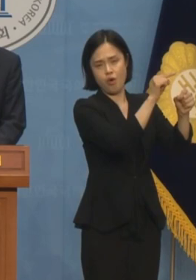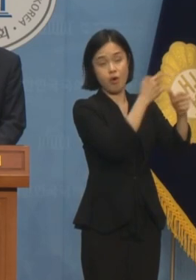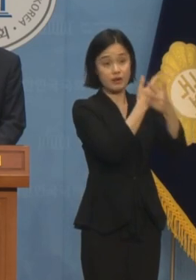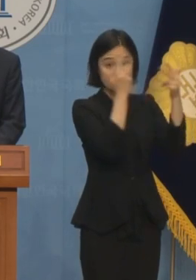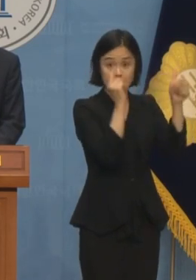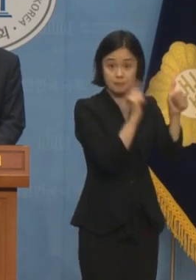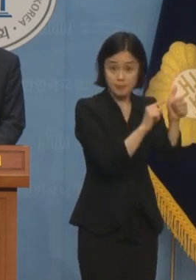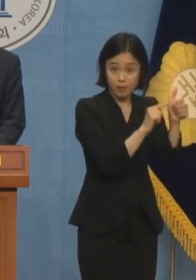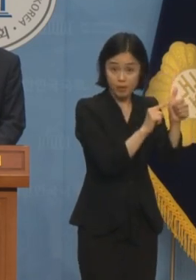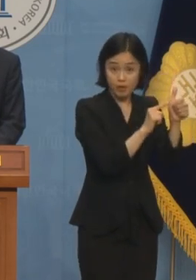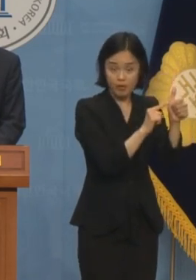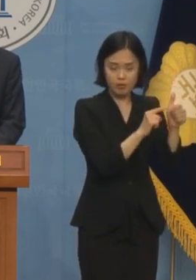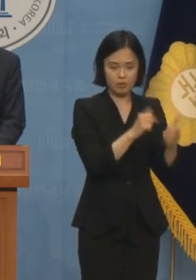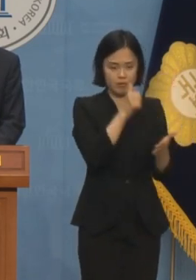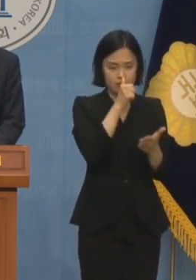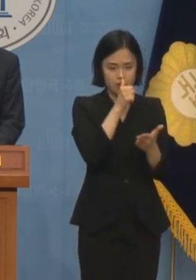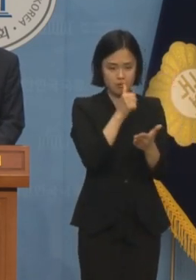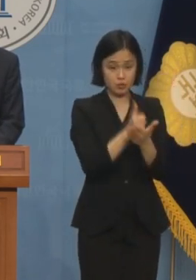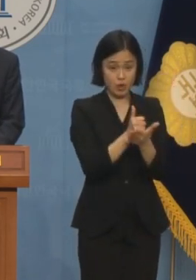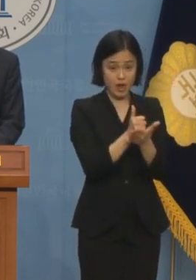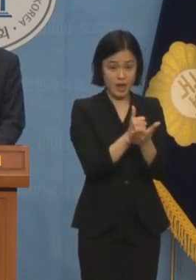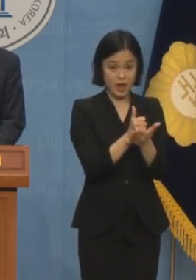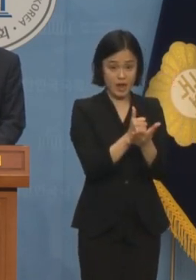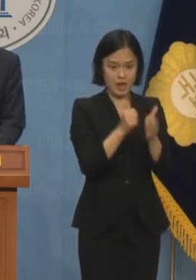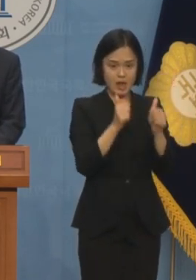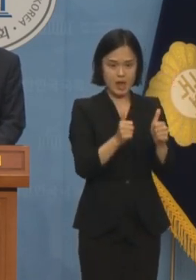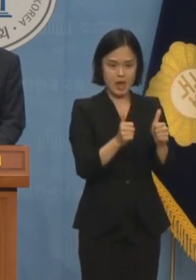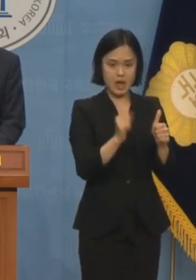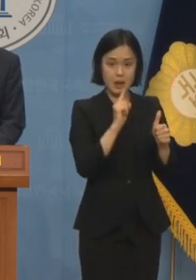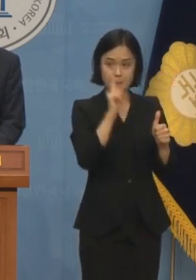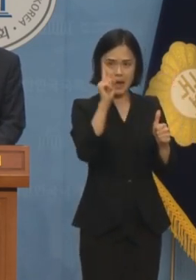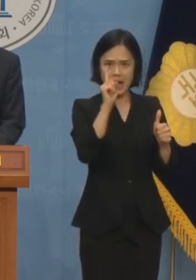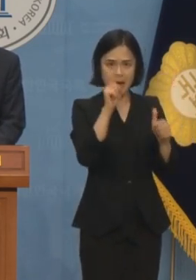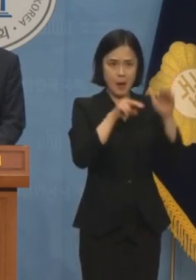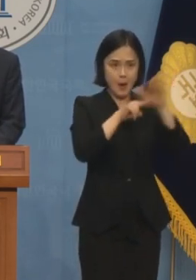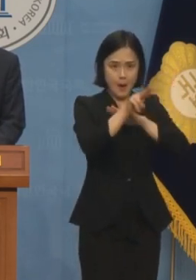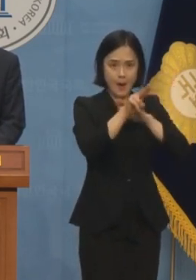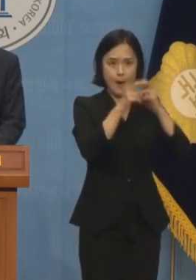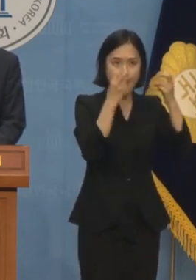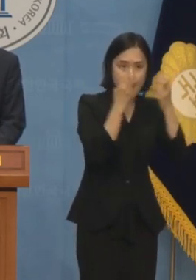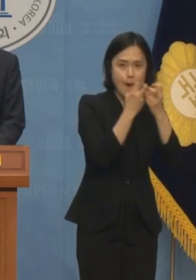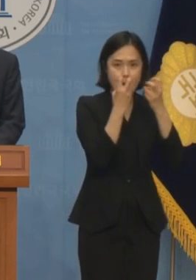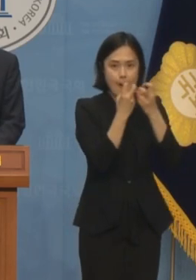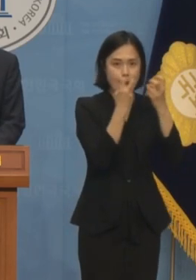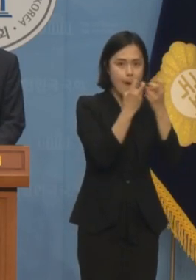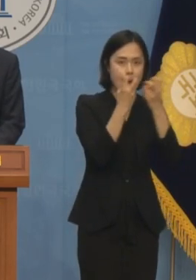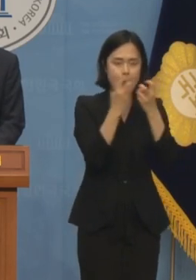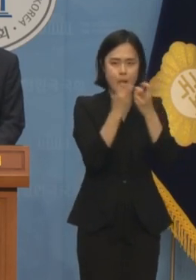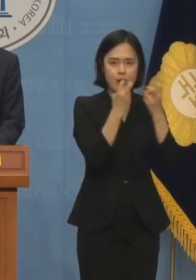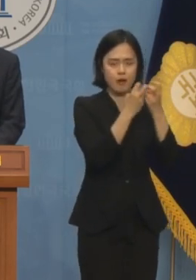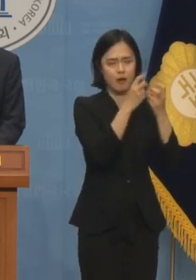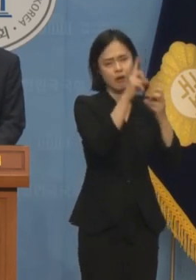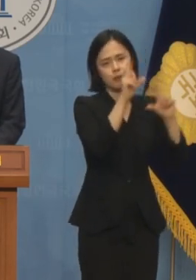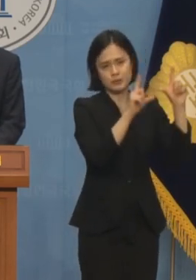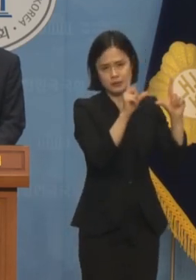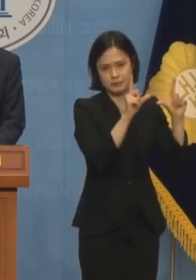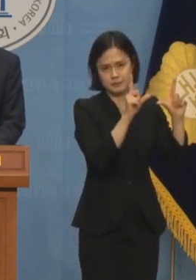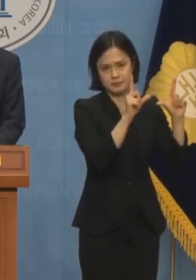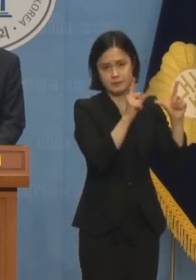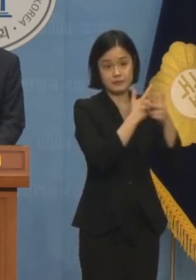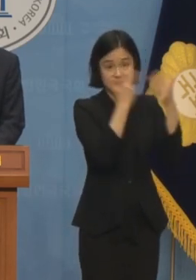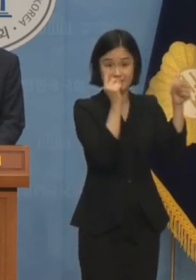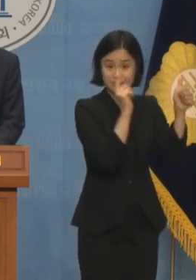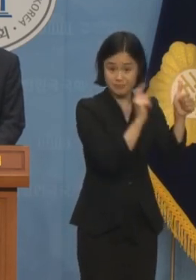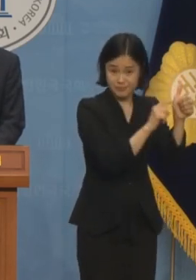경우에도 형사소추를 받지 않게 할 온갖 수단을 동원할 기세입니다. 이재명